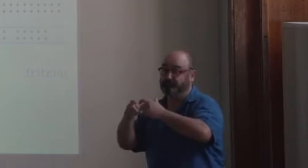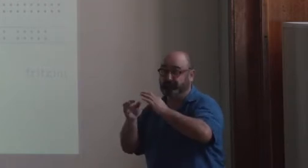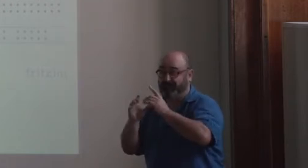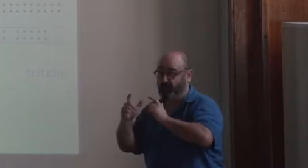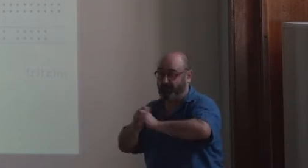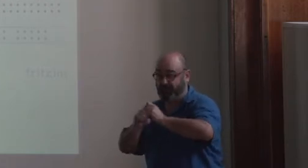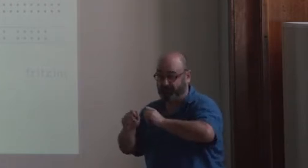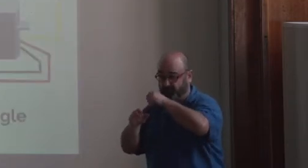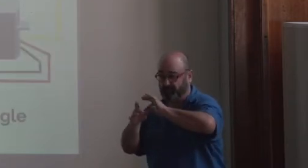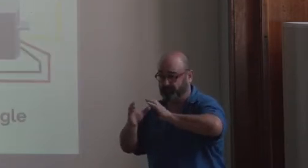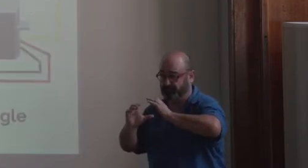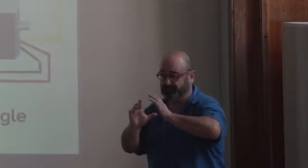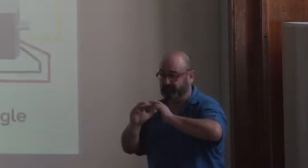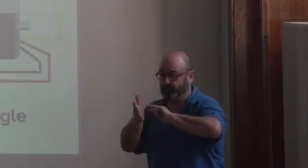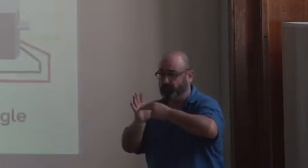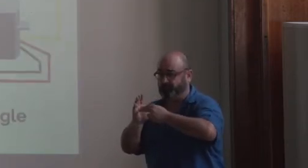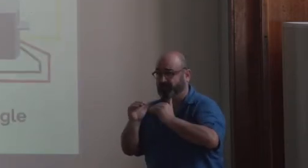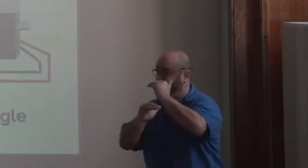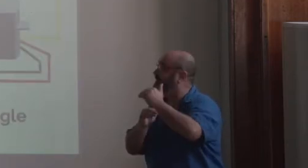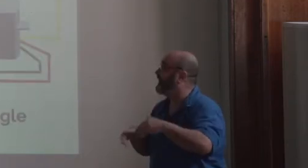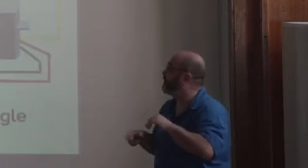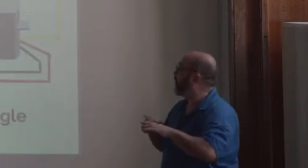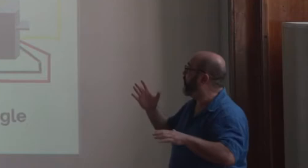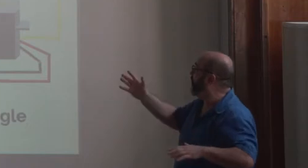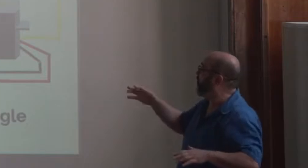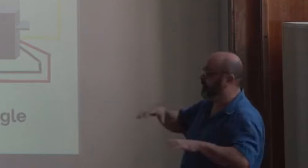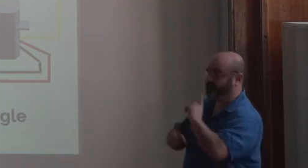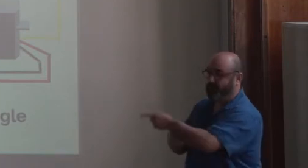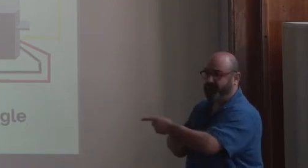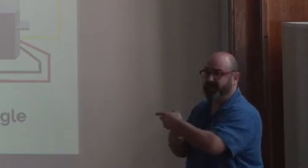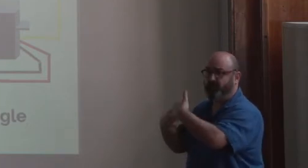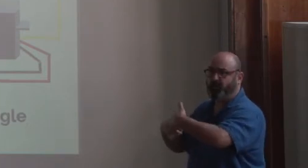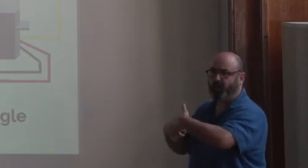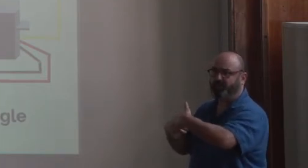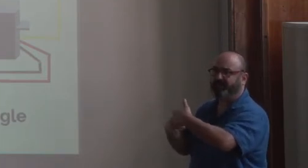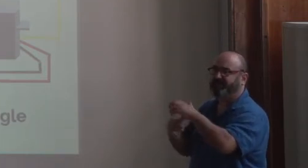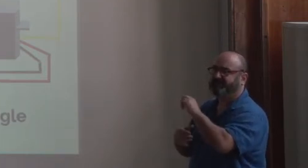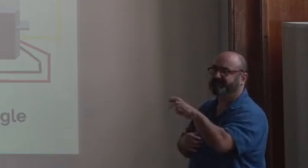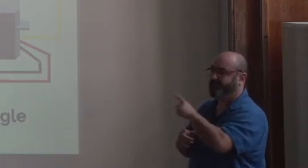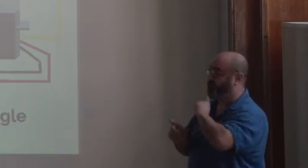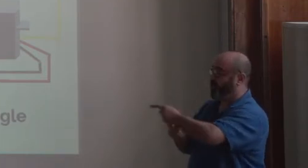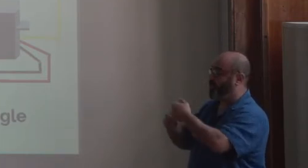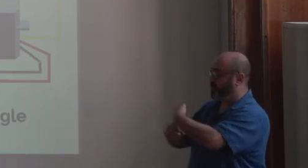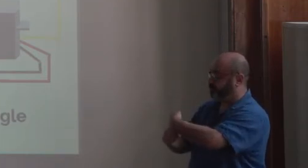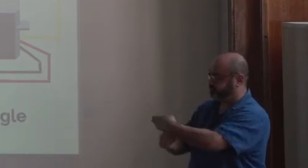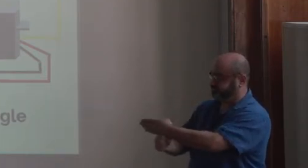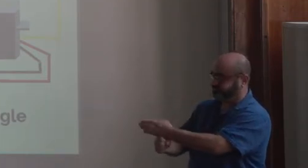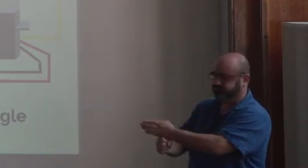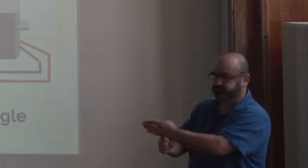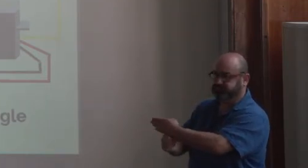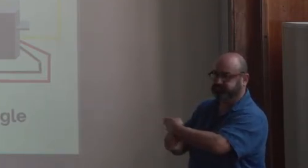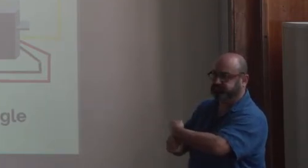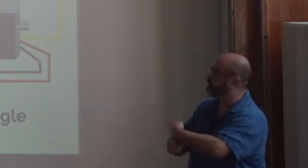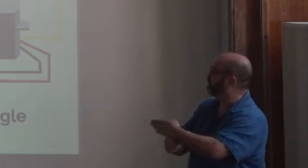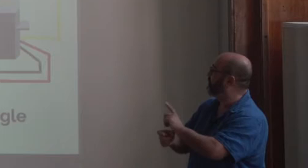protocoles plus avancés. On peut aussi connecter des moteurs. Ici, ce sont des servomoteurs, donc ces moteurs dont on contrôle l'angle et